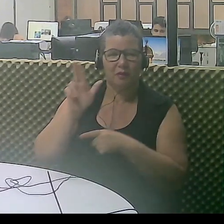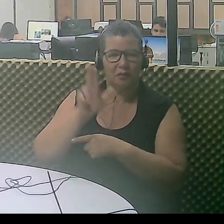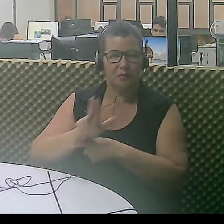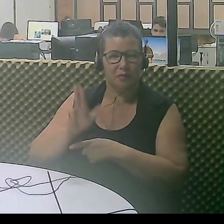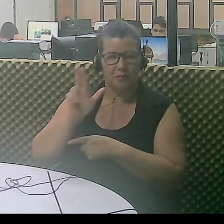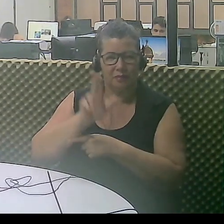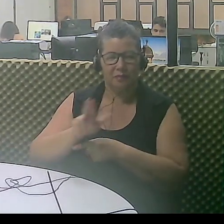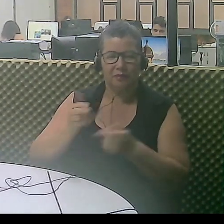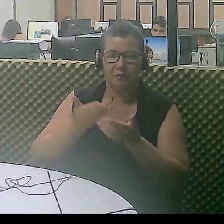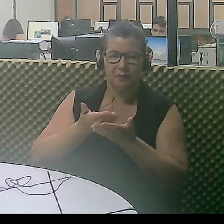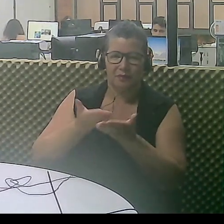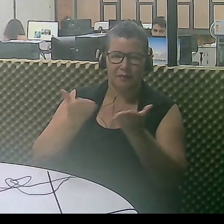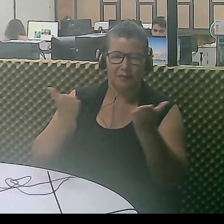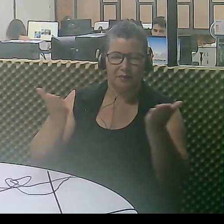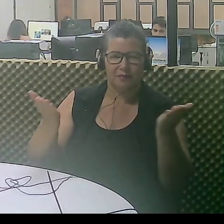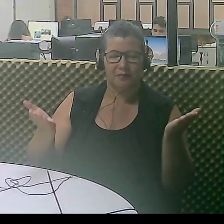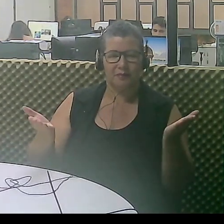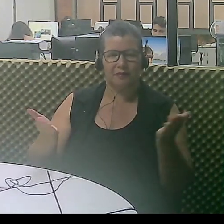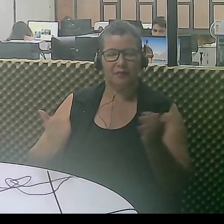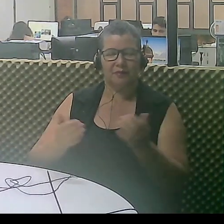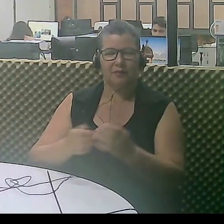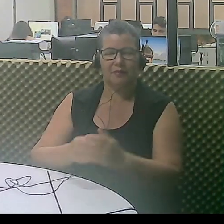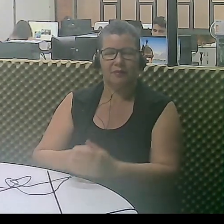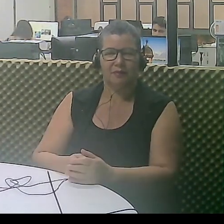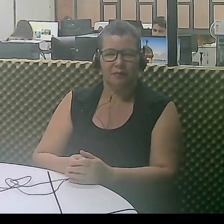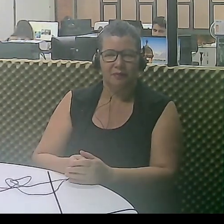Uberlândia no ar pra você.